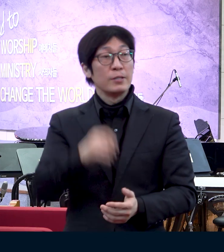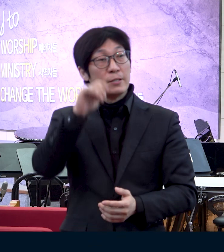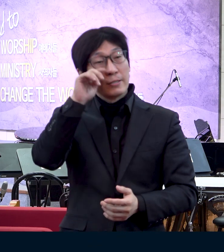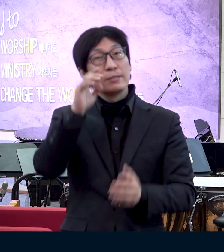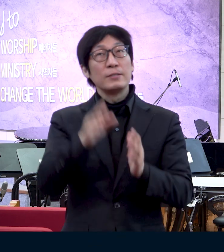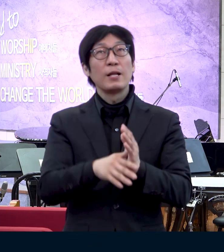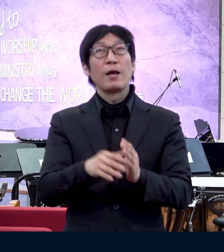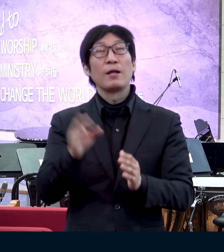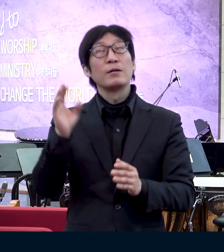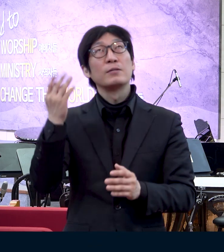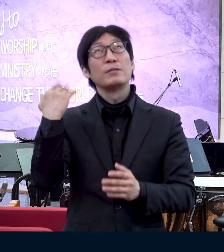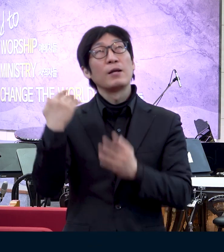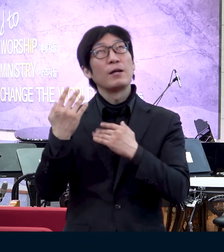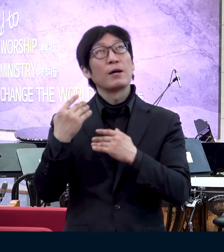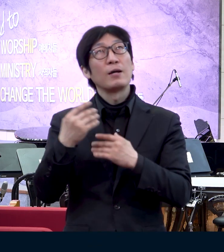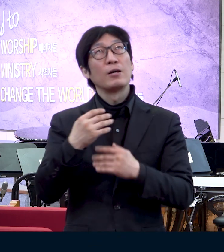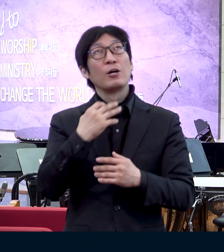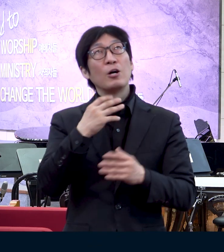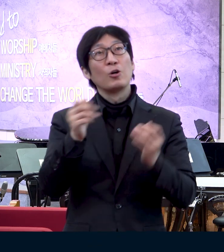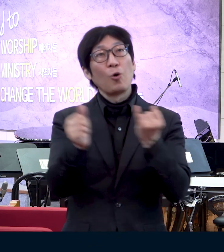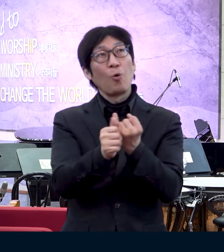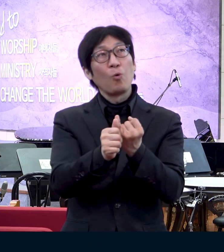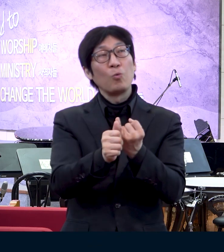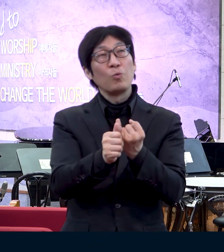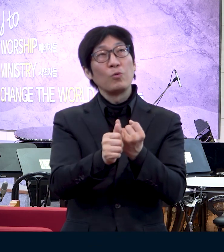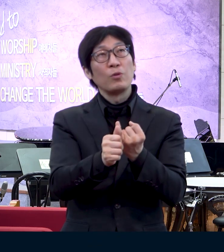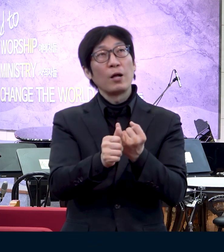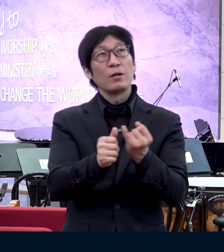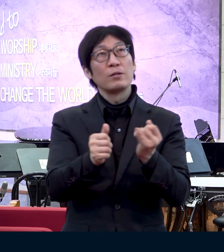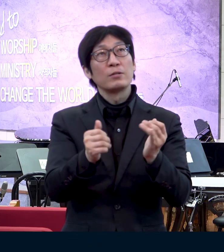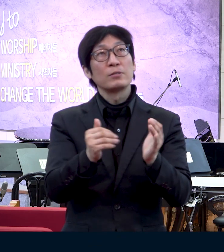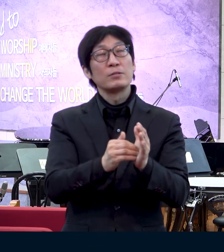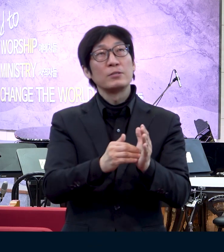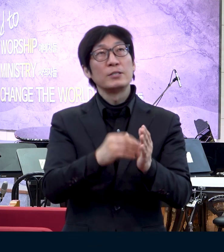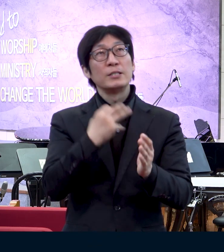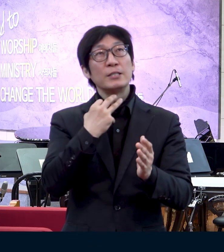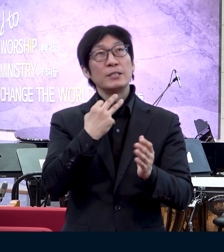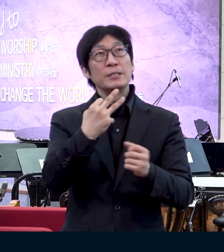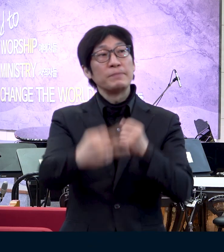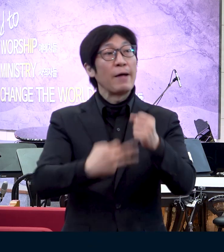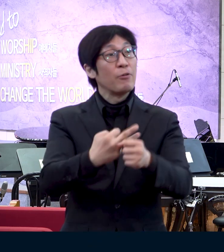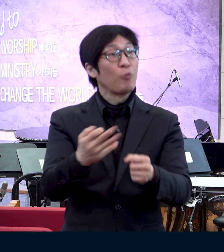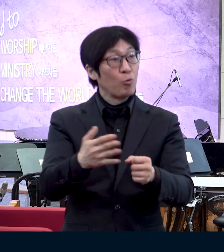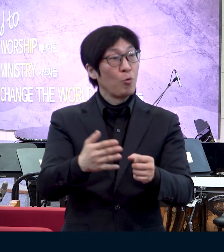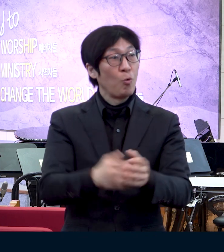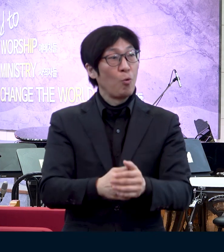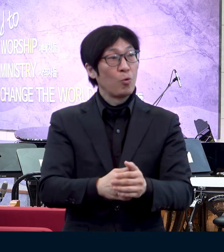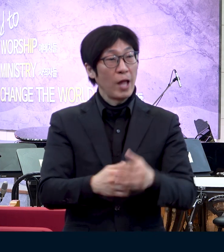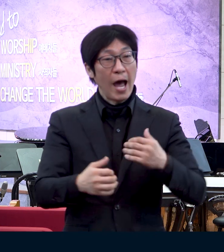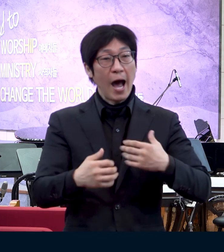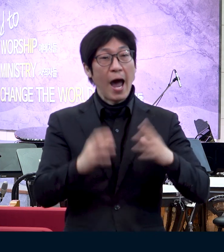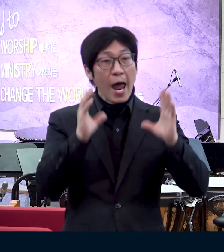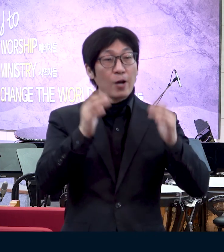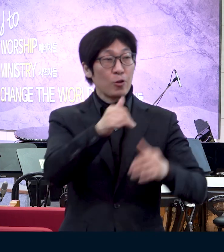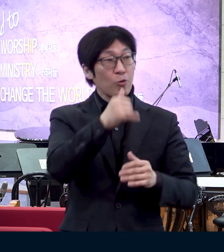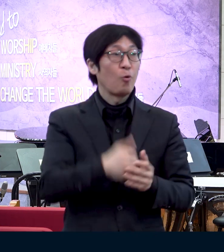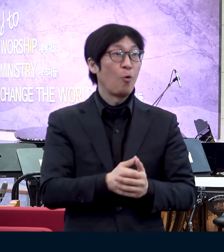결혼 13년 정도 됐을 때 갔거든요. 아이도 있었고요. 그런데 제가 가족을 잘 몰랐어요.